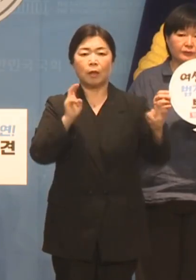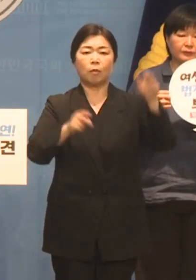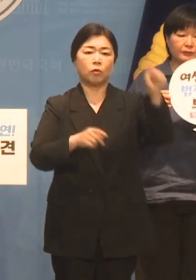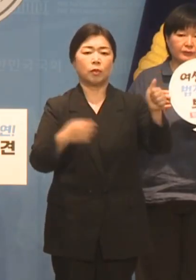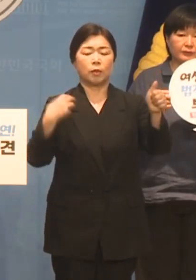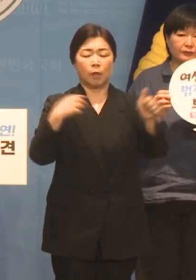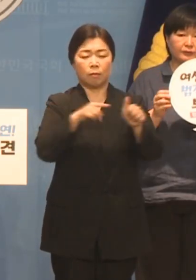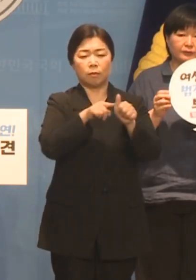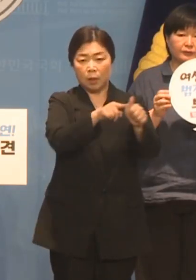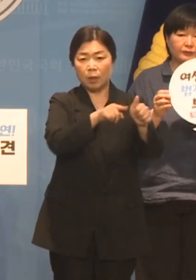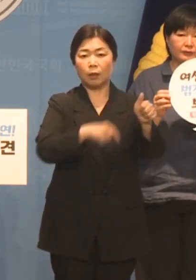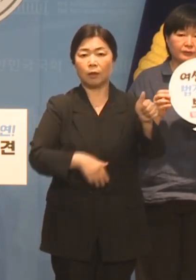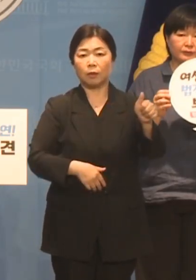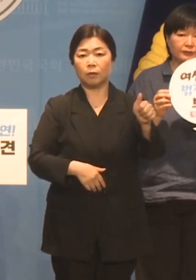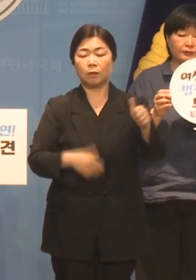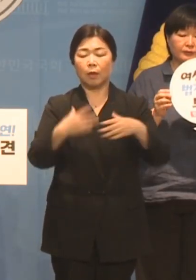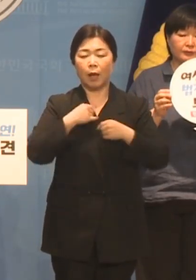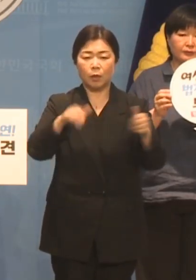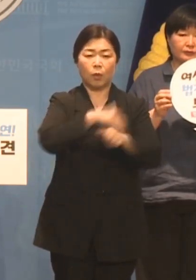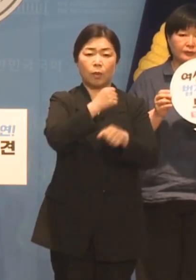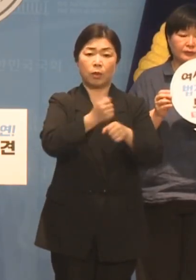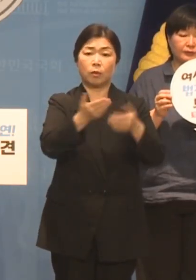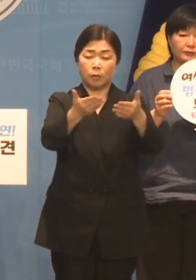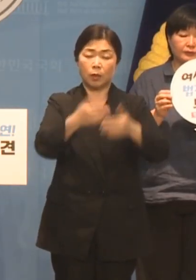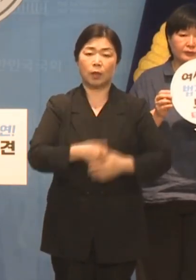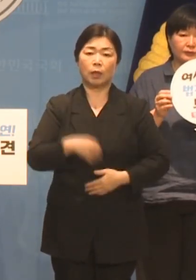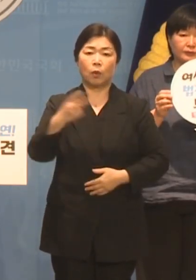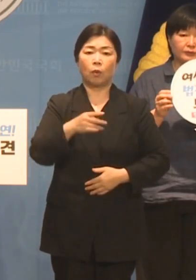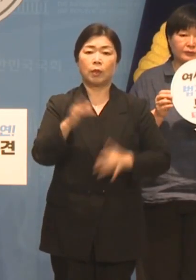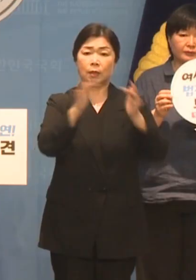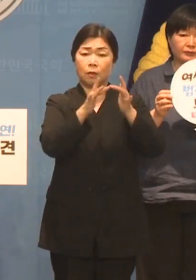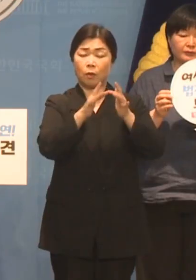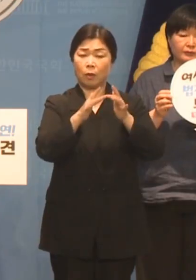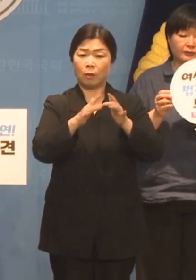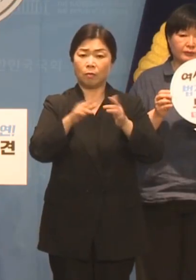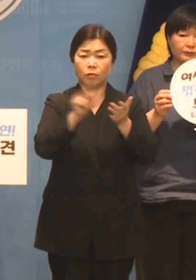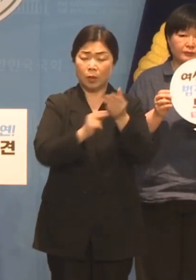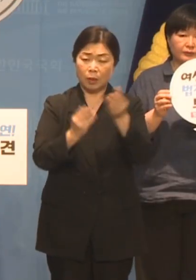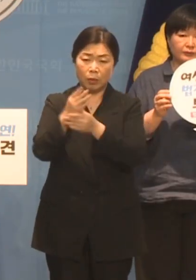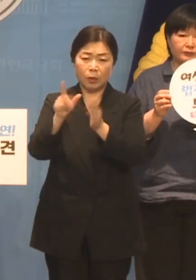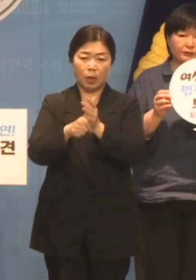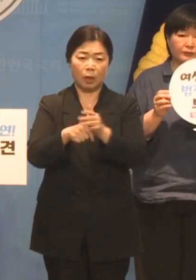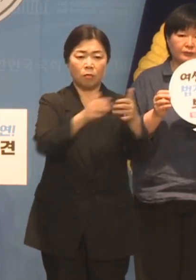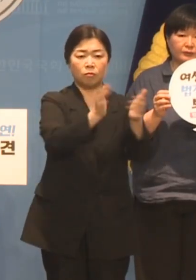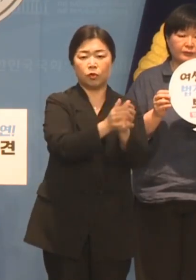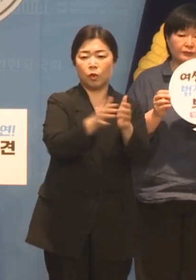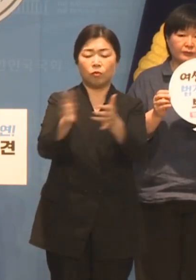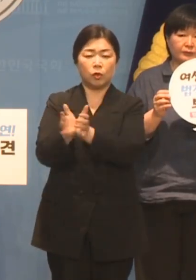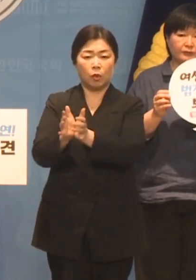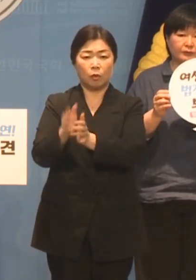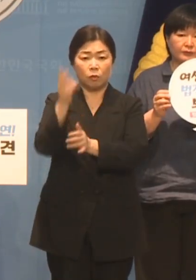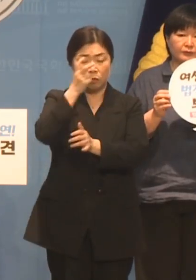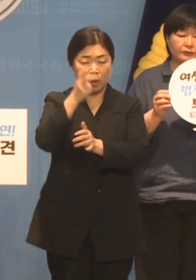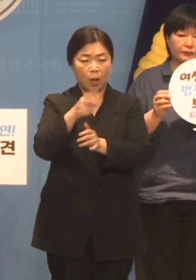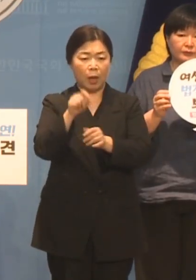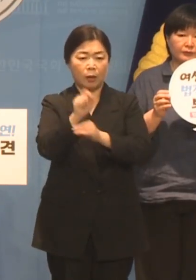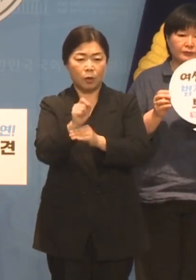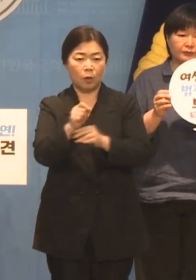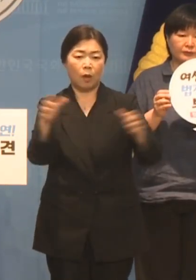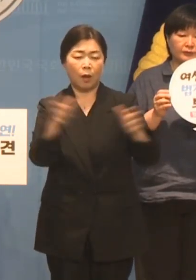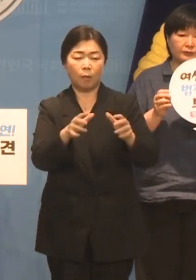조성하겠습니다. 급증하는 디지털 성범죄에 대응하기 위해 범부처 간 협의와 논의, 수사행정 공조체계를